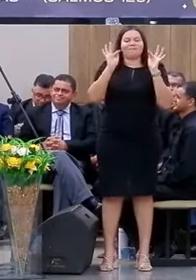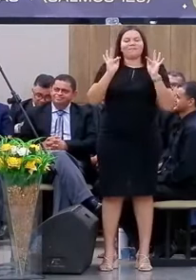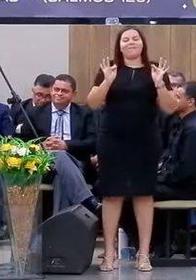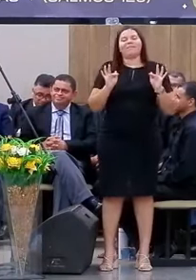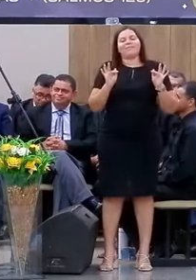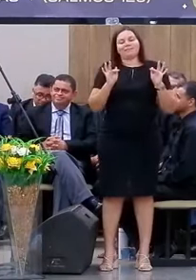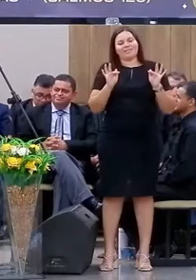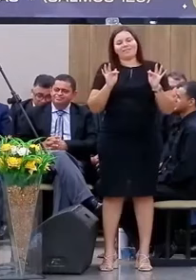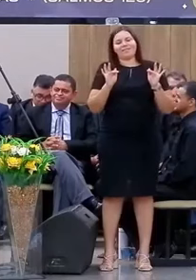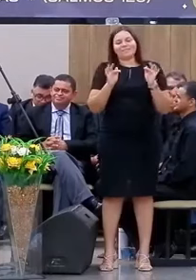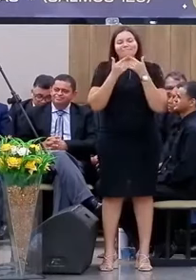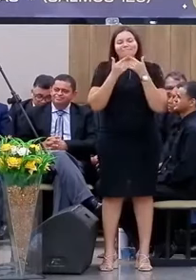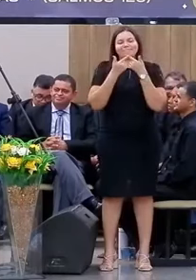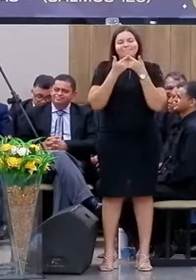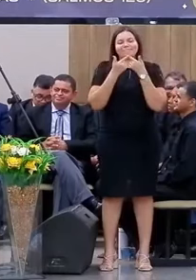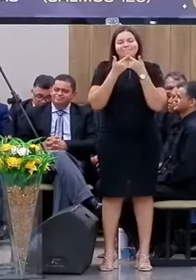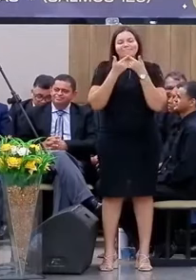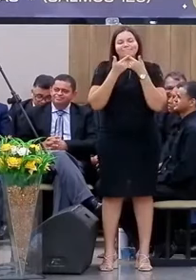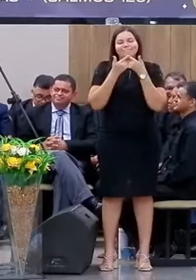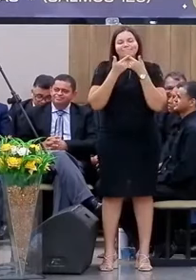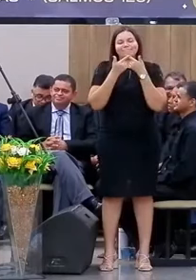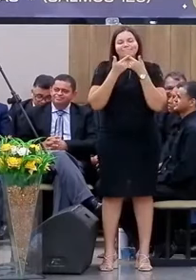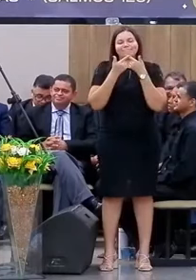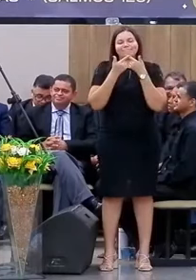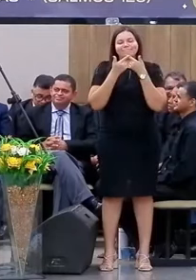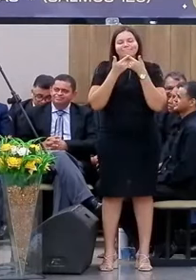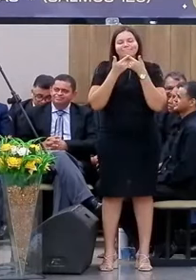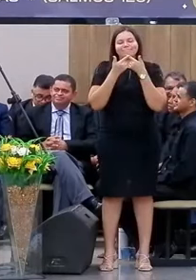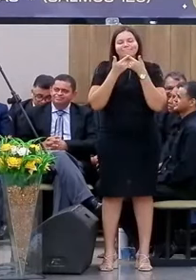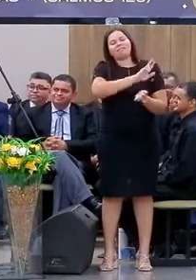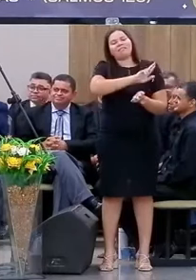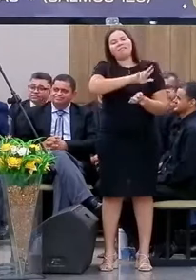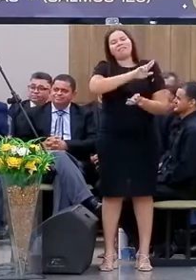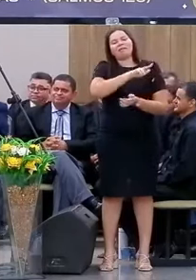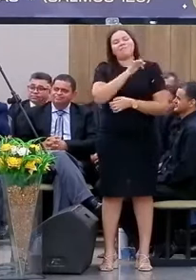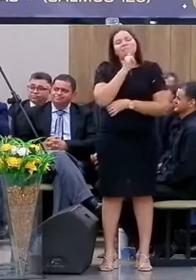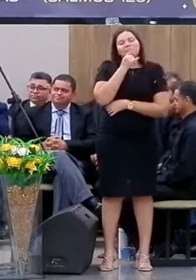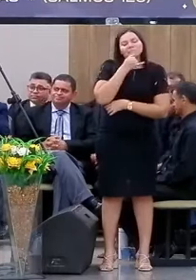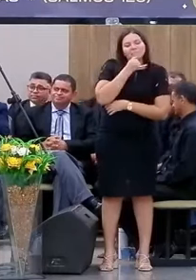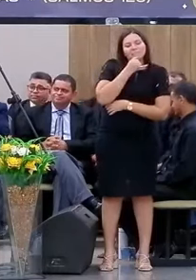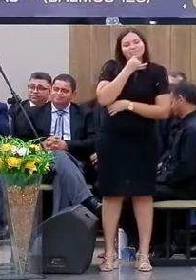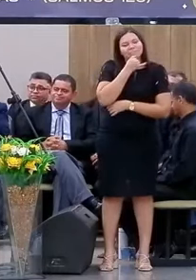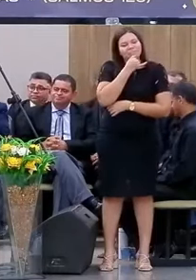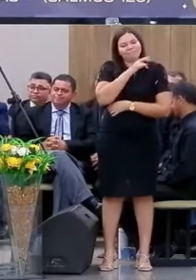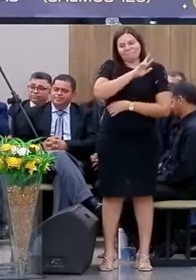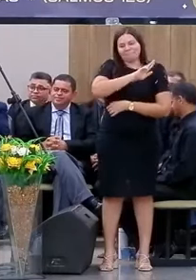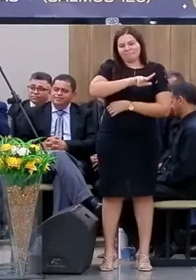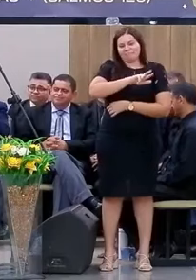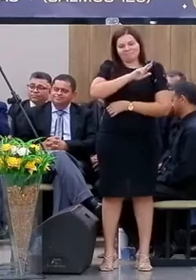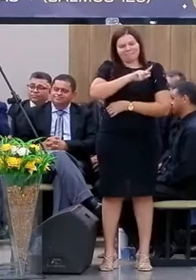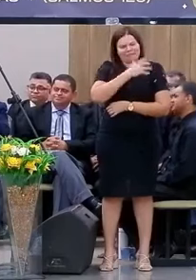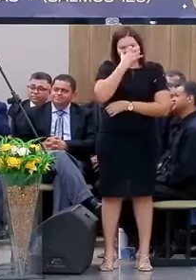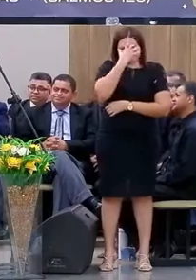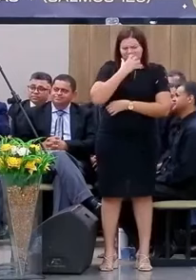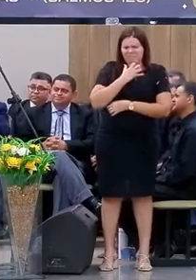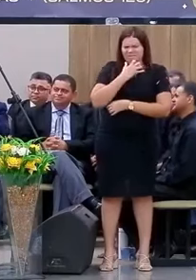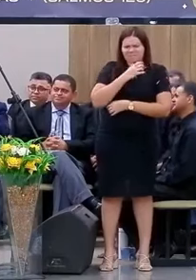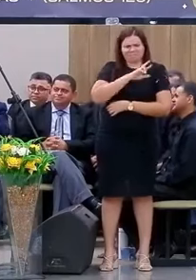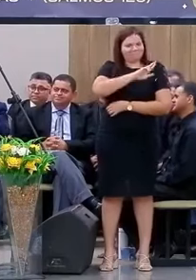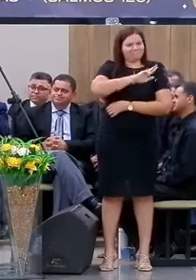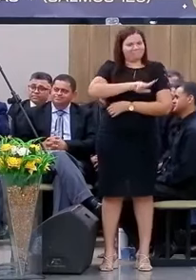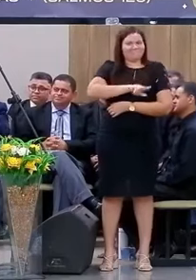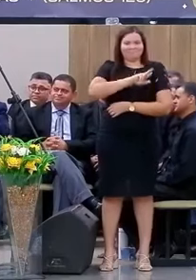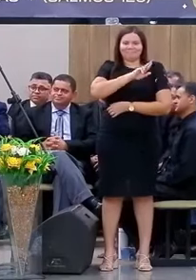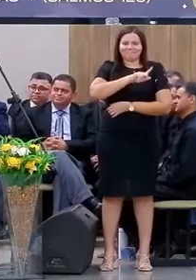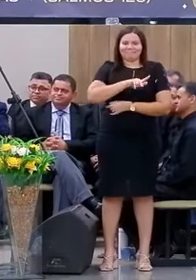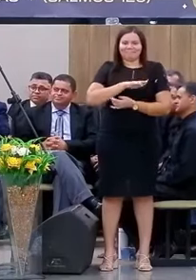Quem gosta de... E evangelho não é tristeza, olhe para cá. Evangelho não é legalismo, evangelho não é cara